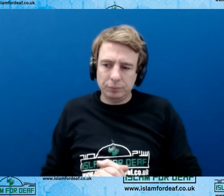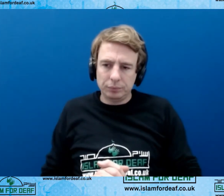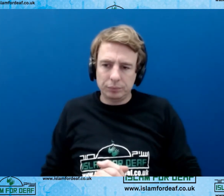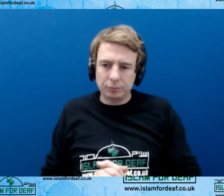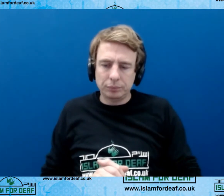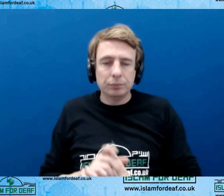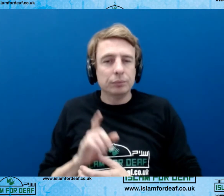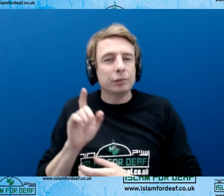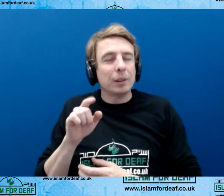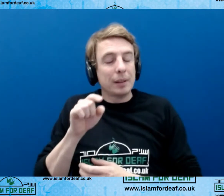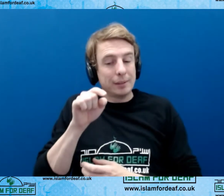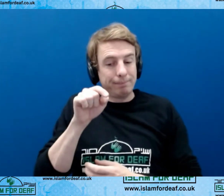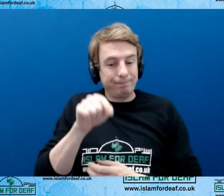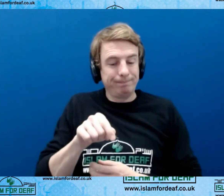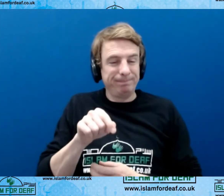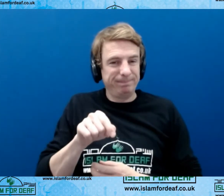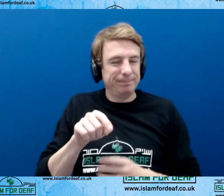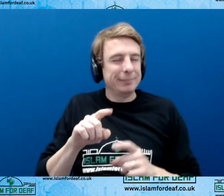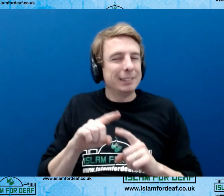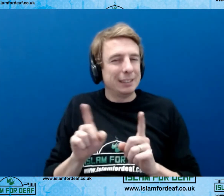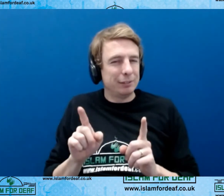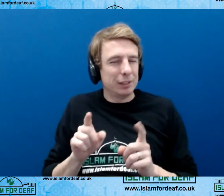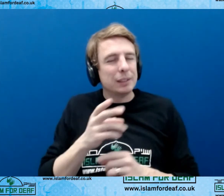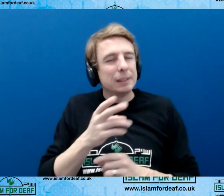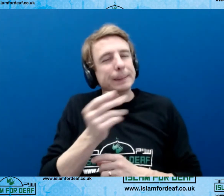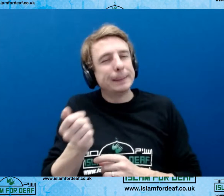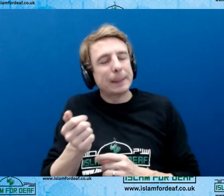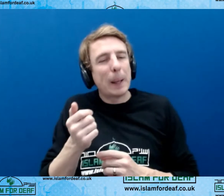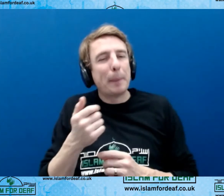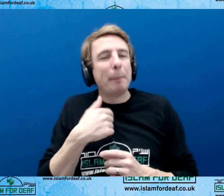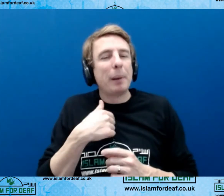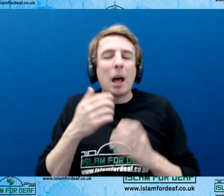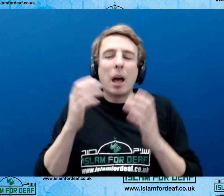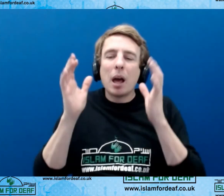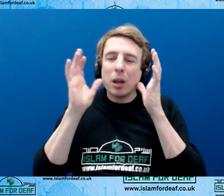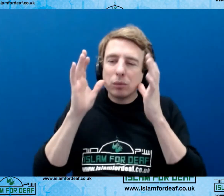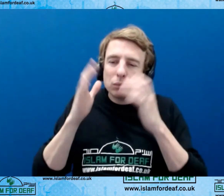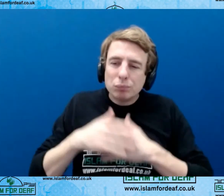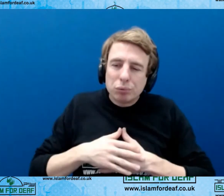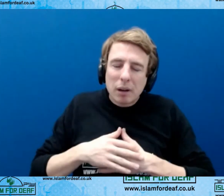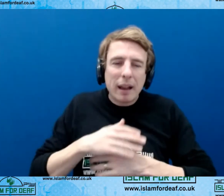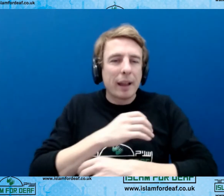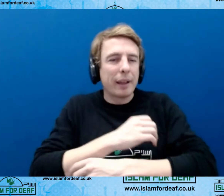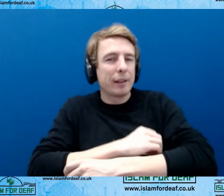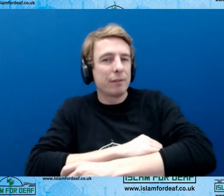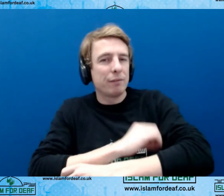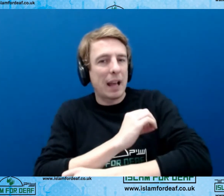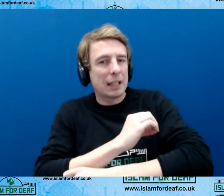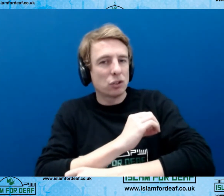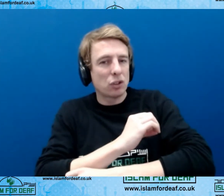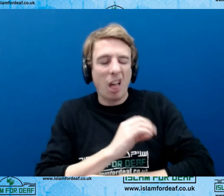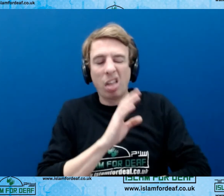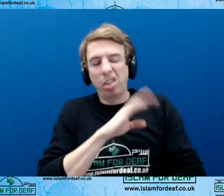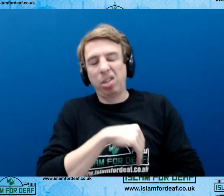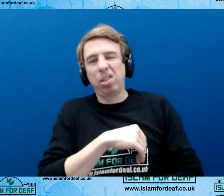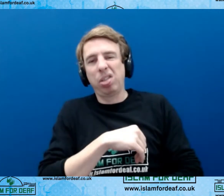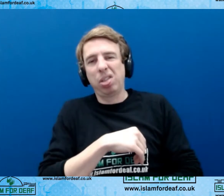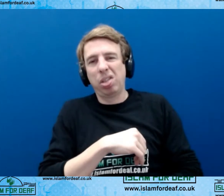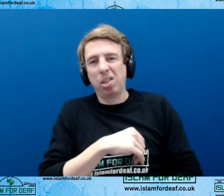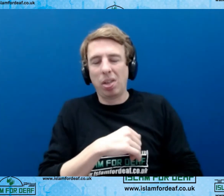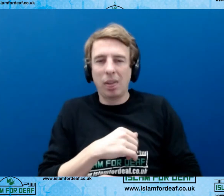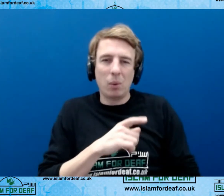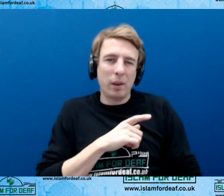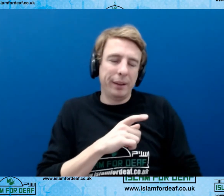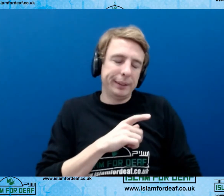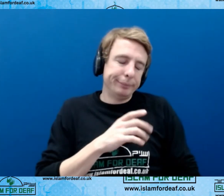specific time, like those who may be lax about the dawn prayer, the Fajr prayer. كذلك مثلا لا يؤدي صلاة العصر